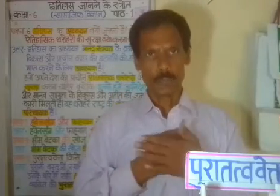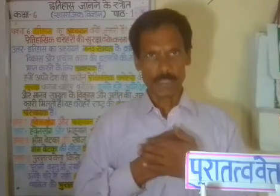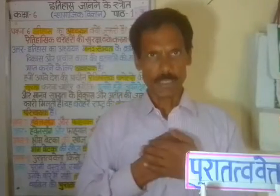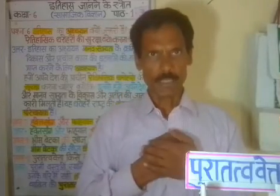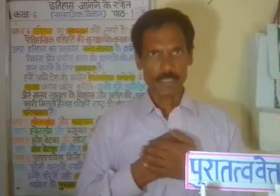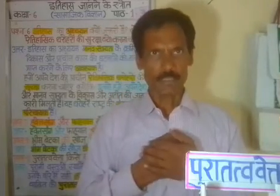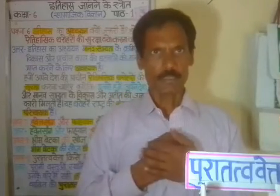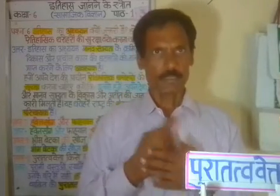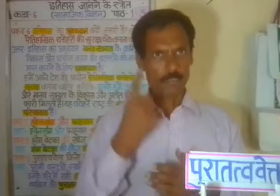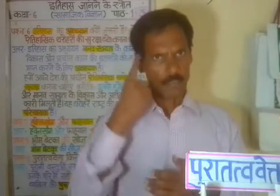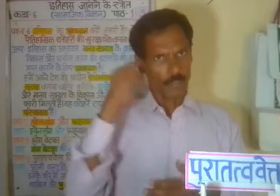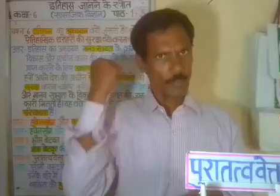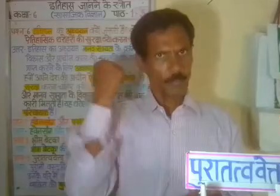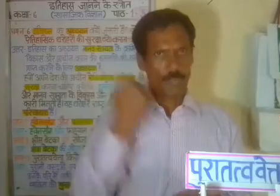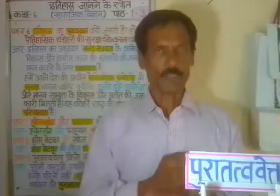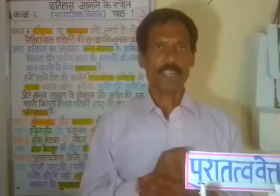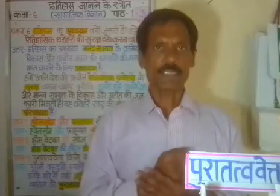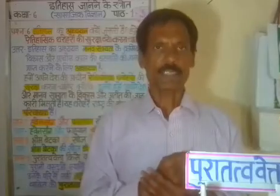मुझे विश्वास से